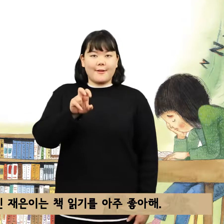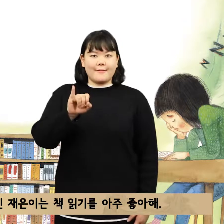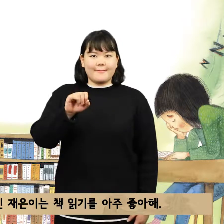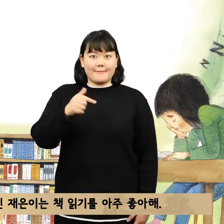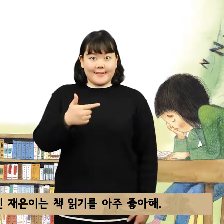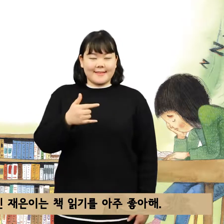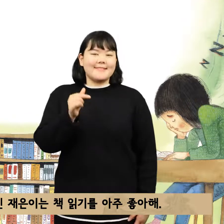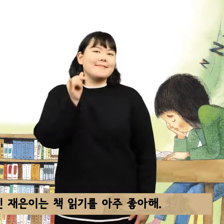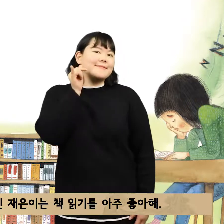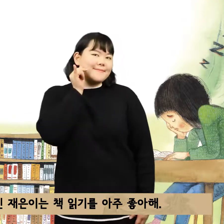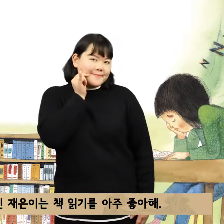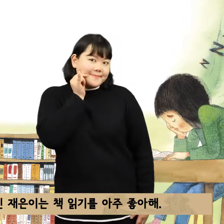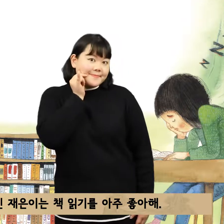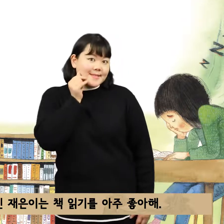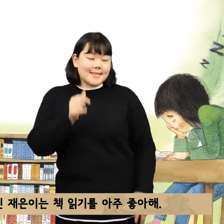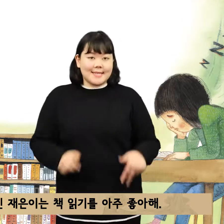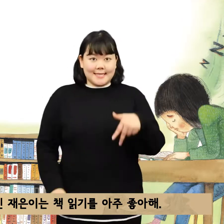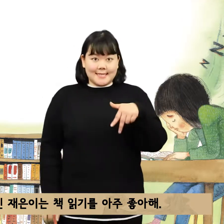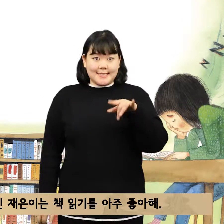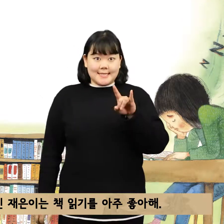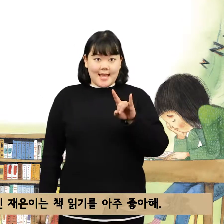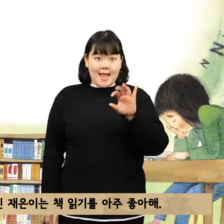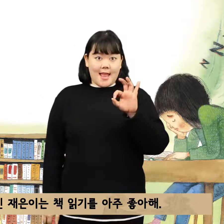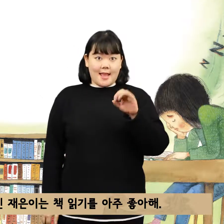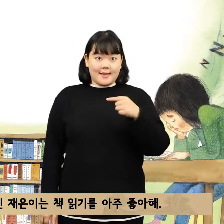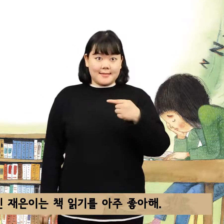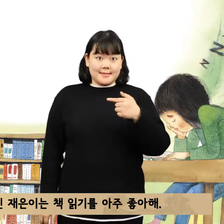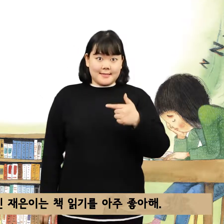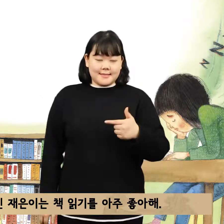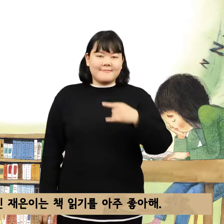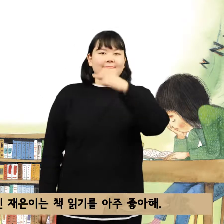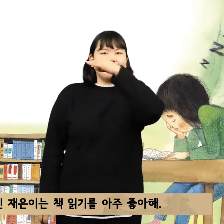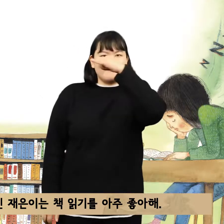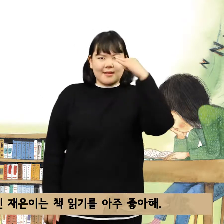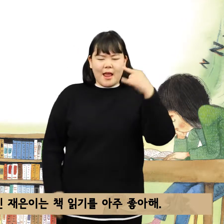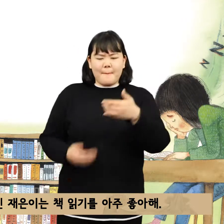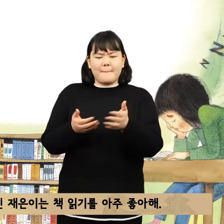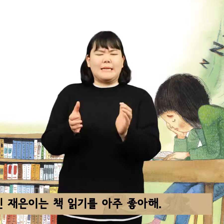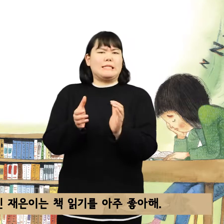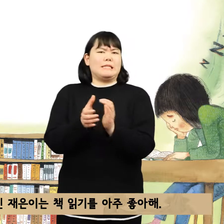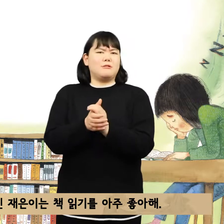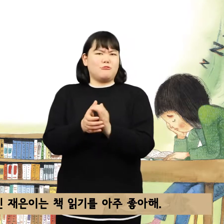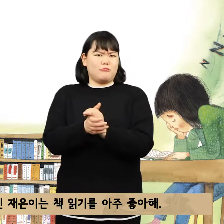정민이랑 같은 반 친구인 재은이는 책 읽기를 아주 좋아해.